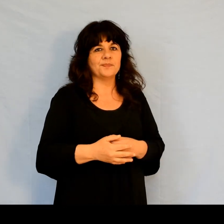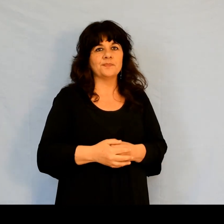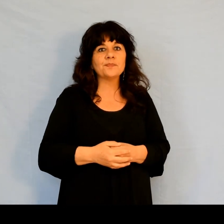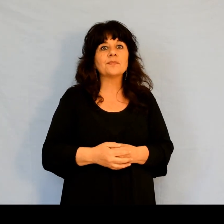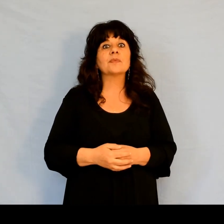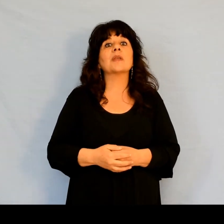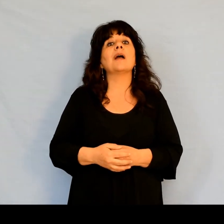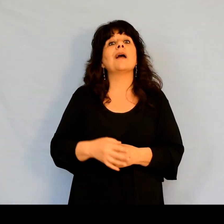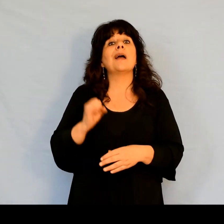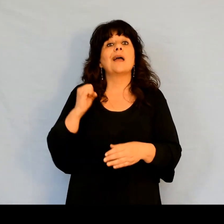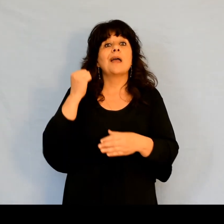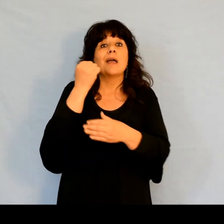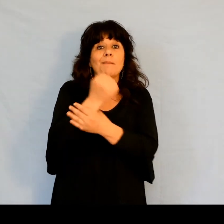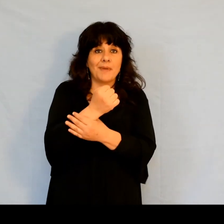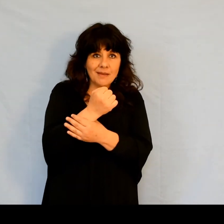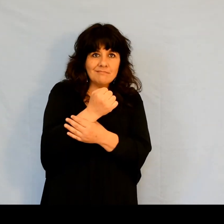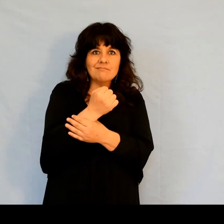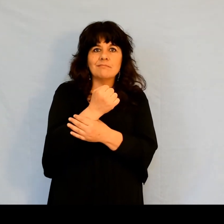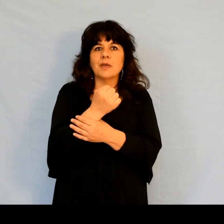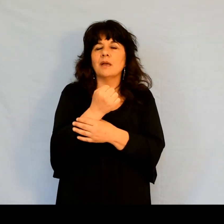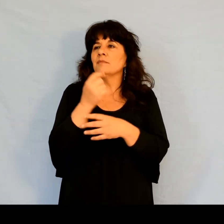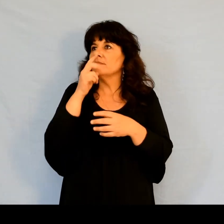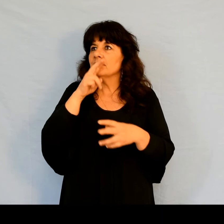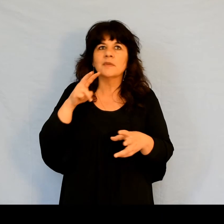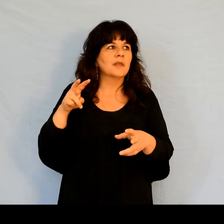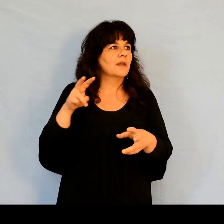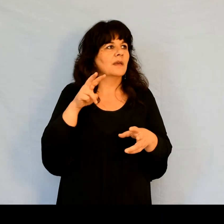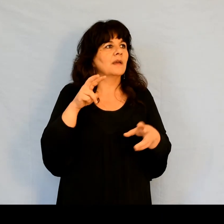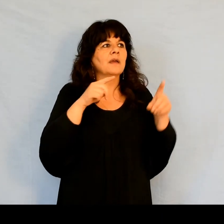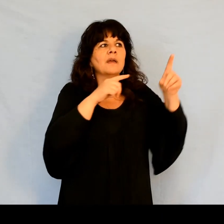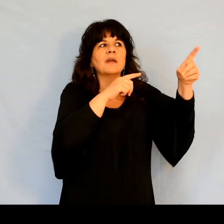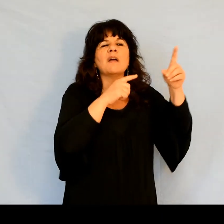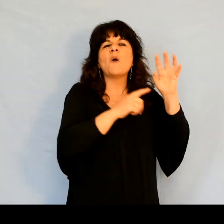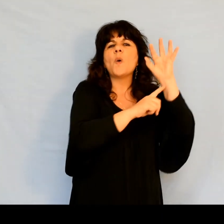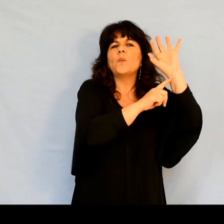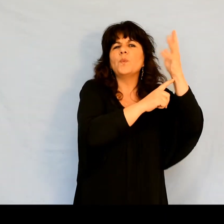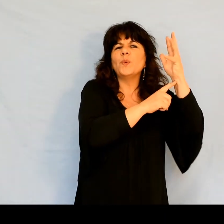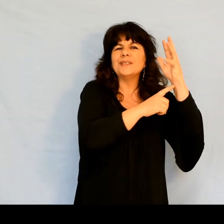Abraham leva les yeux et vit un bélier retenu par les cornes dans un buisson.